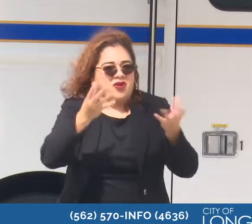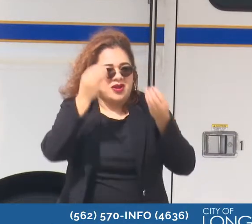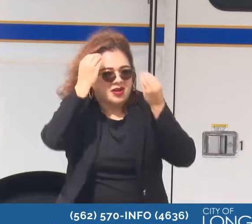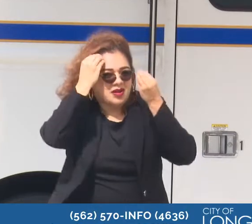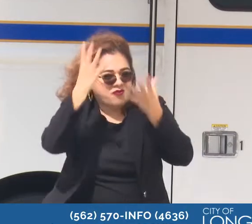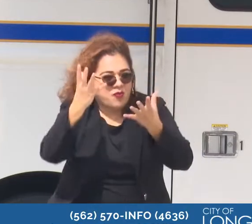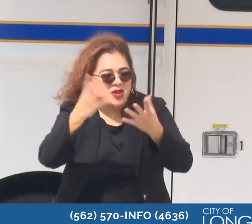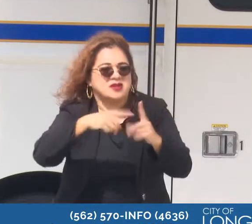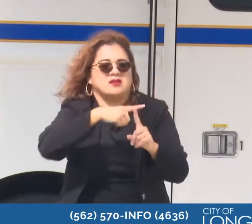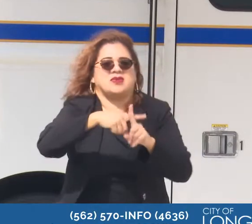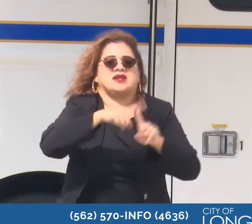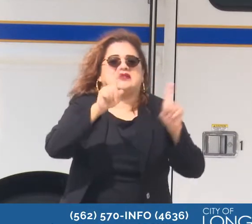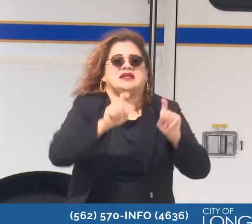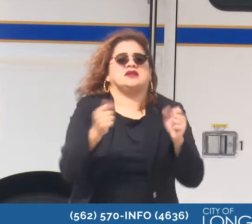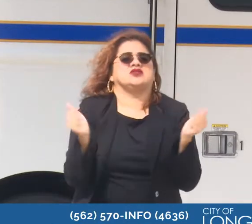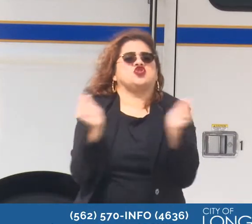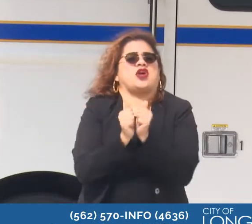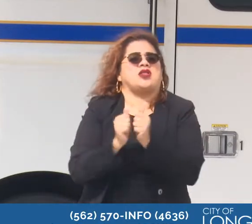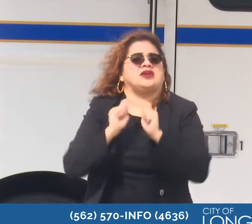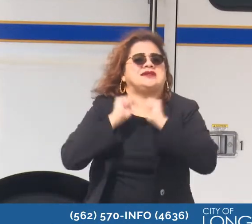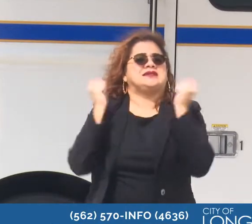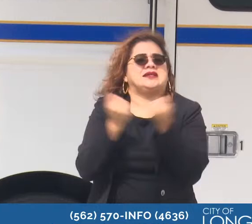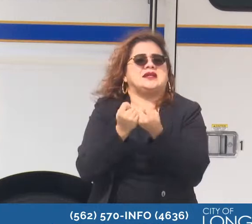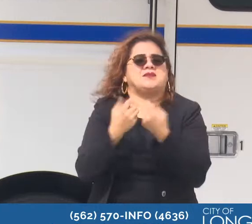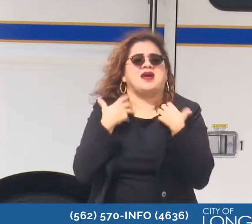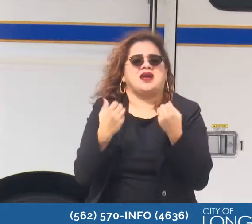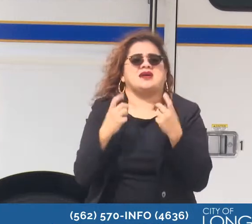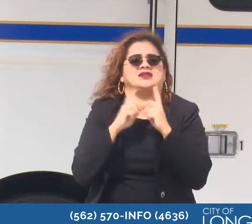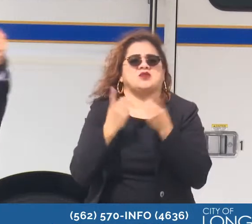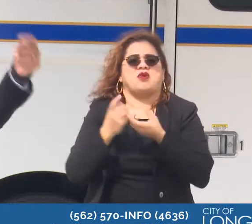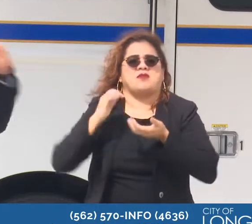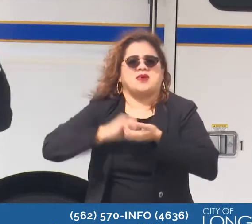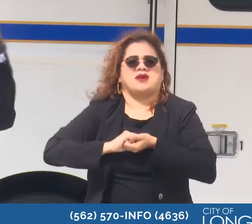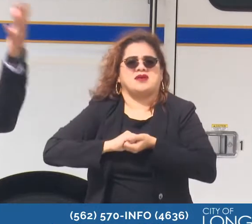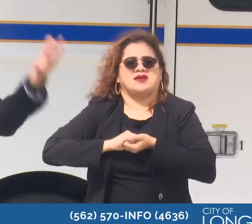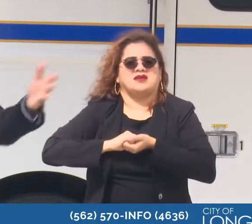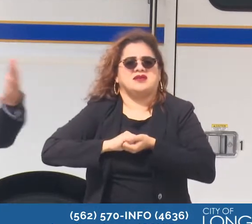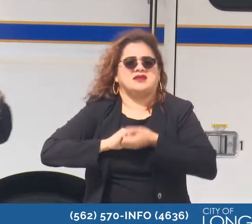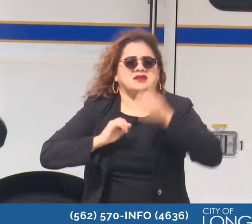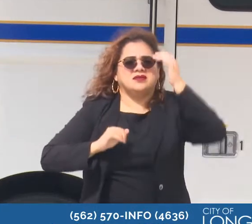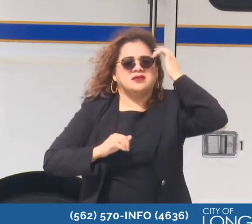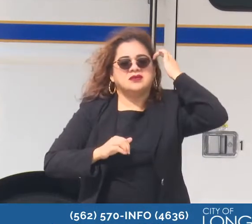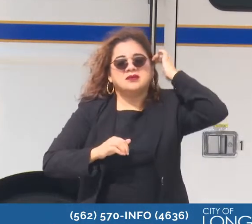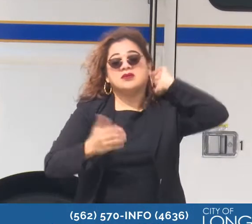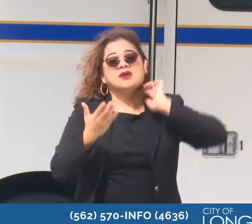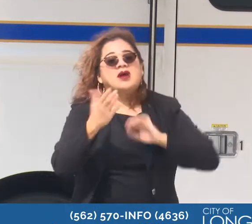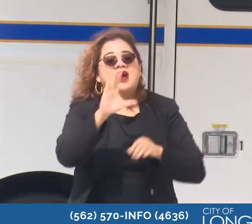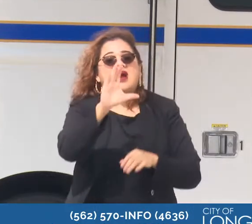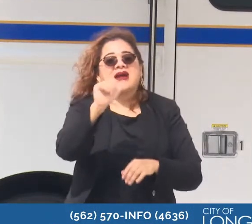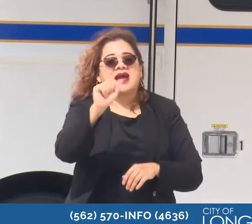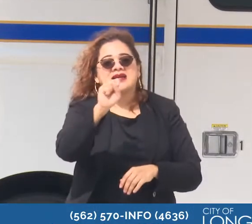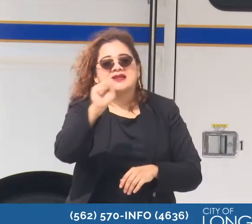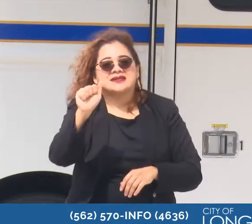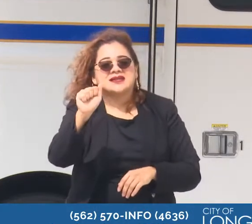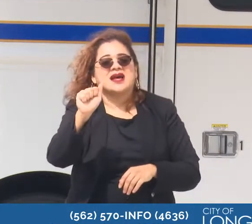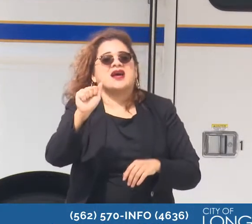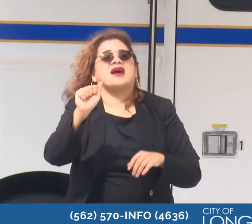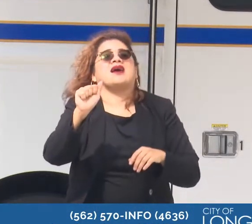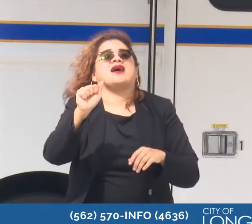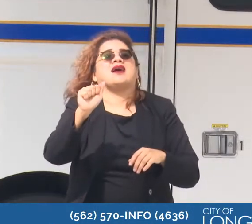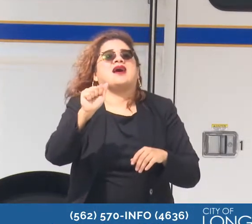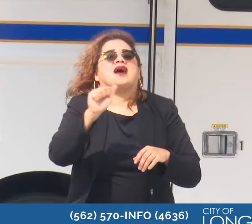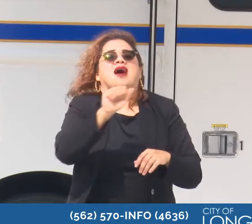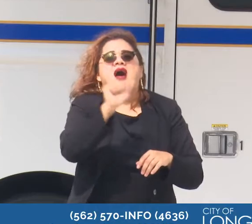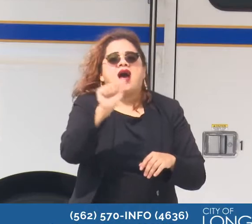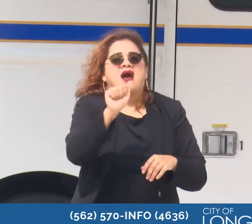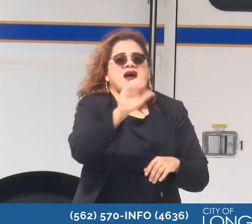Health Department y nuestros trabajadores van a ir a casa a casa, van a ir en las neighborhoods para